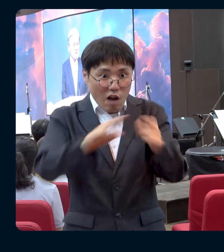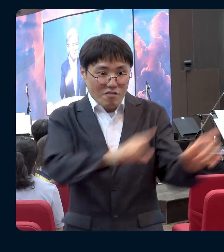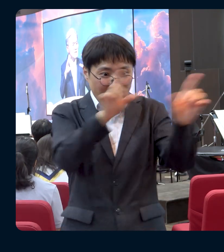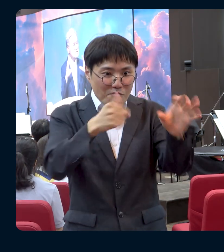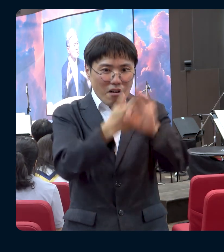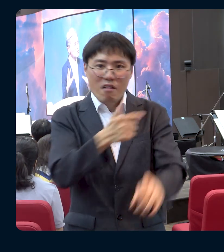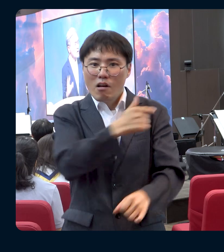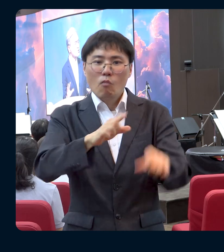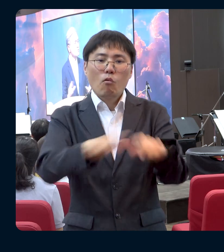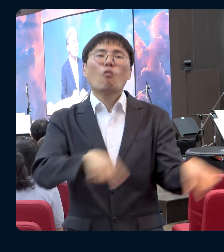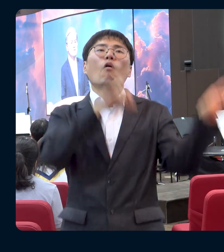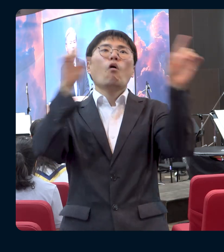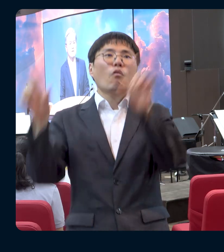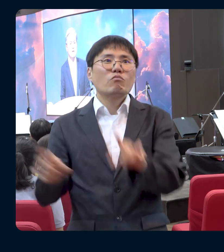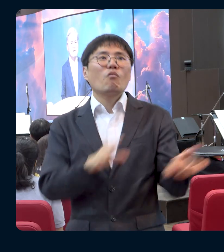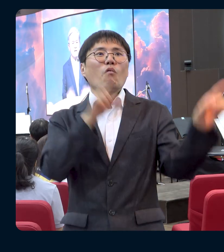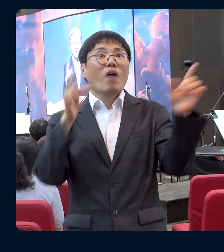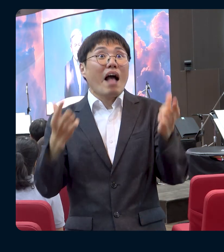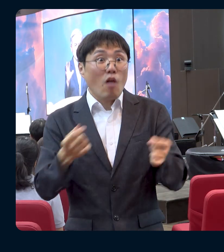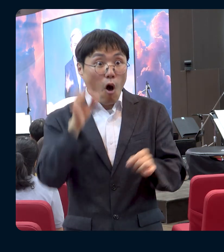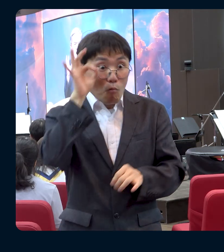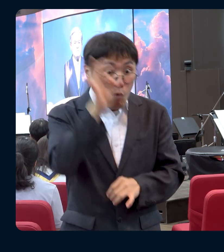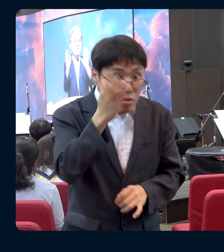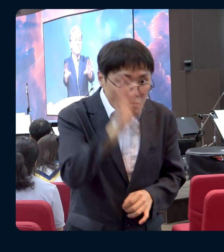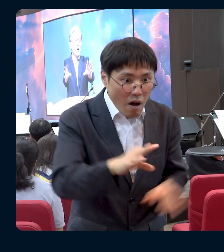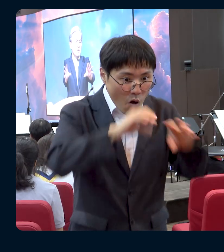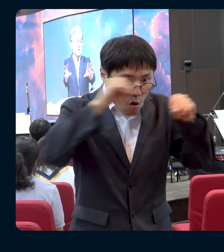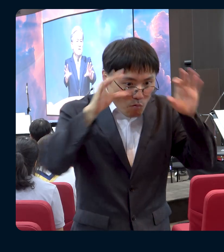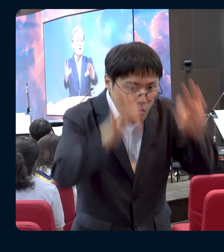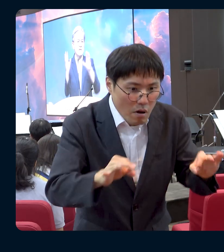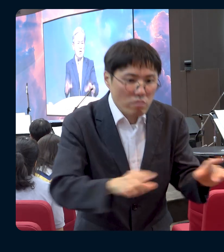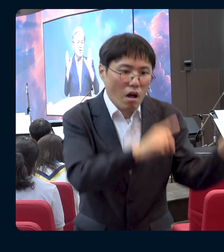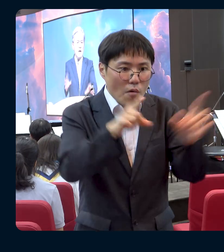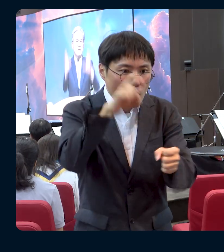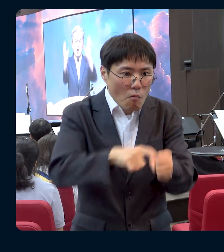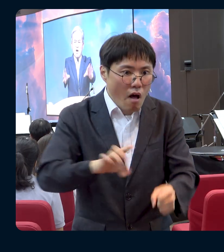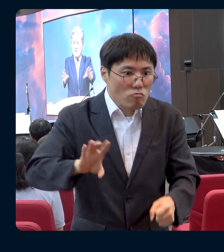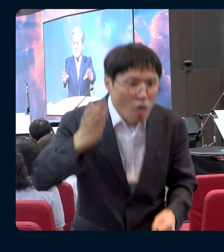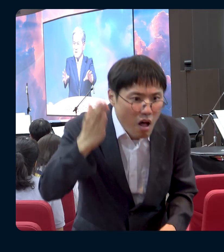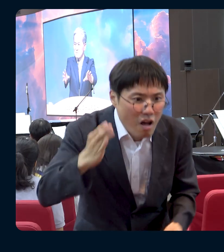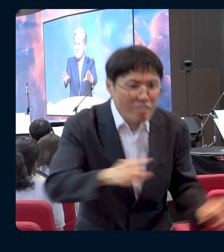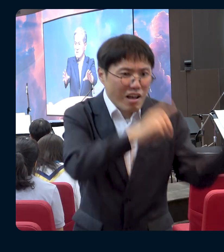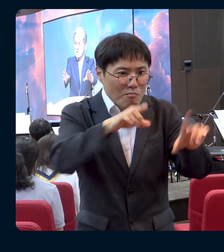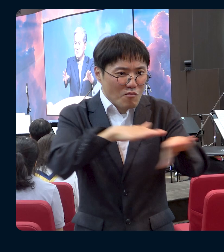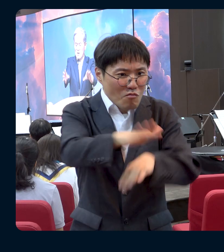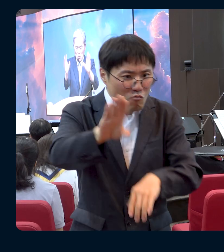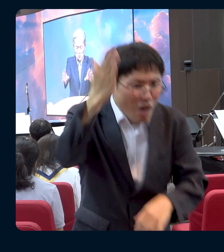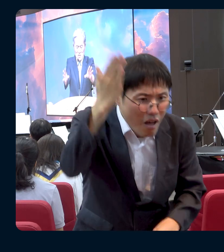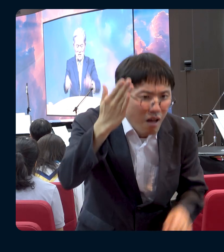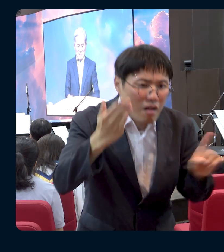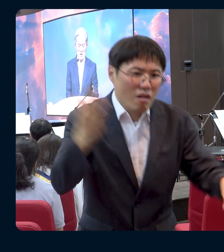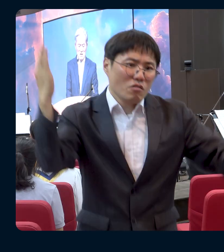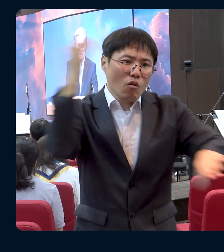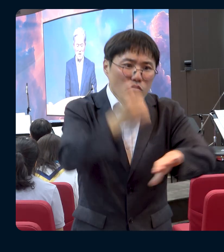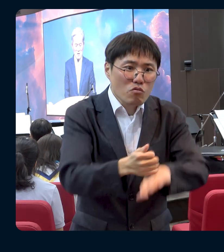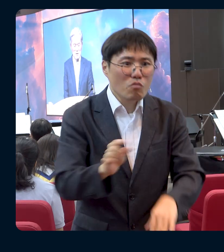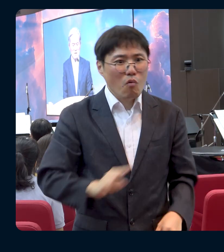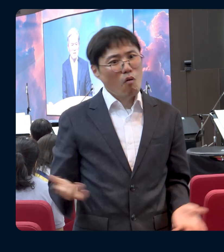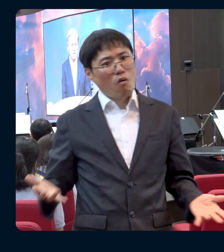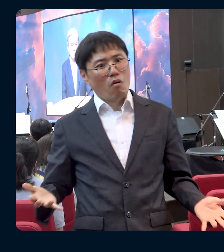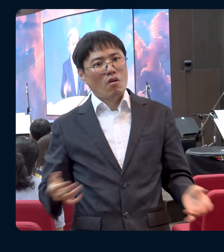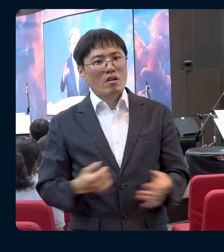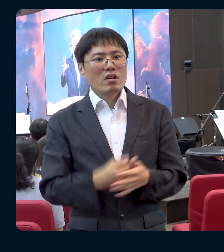살면 굉장히 일상적으로 사는 것처럼 보이지만 그것이 삶의 목표가 되면, 그것이 삶의 경향이 되면 결국 무슨